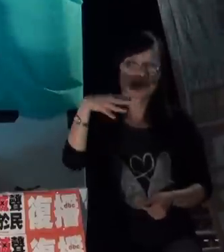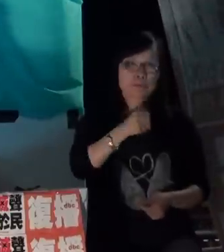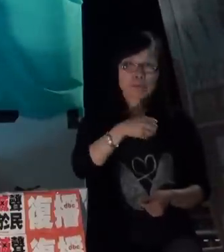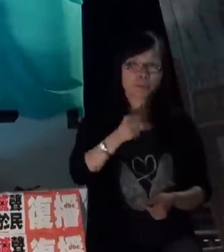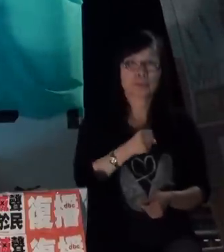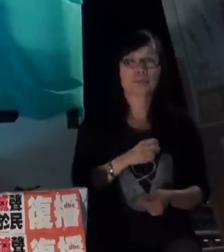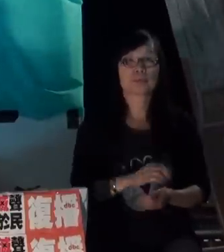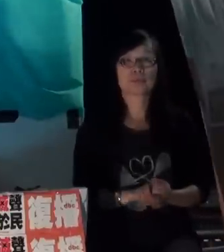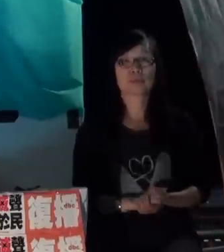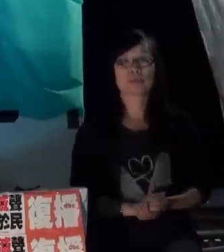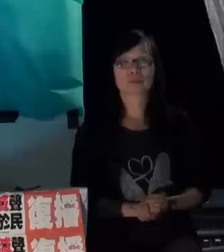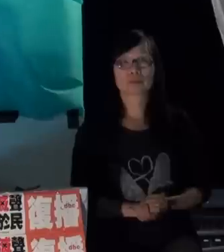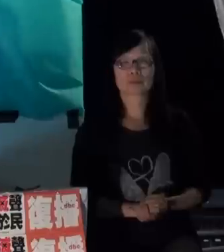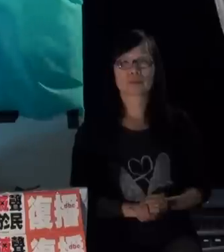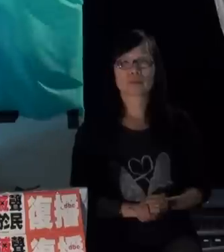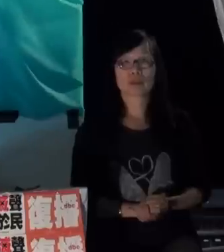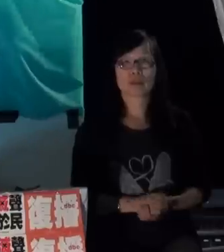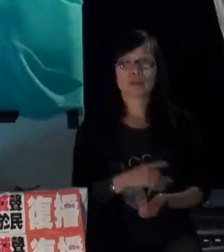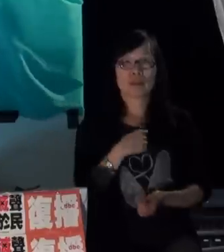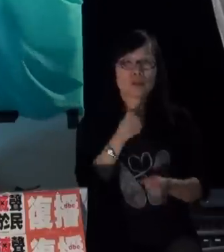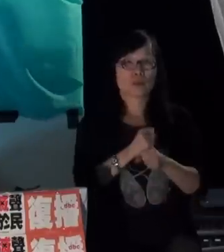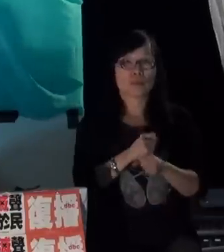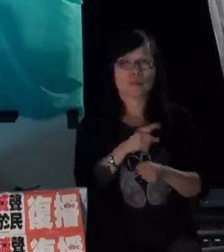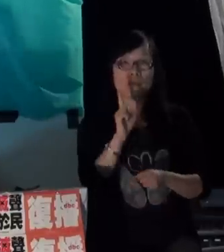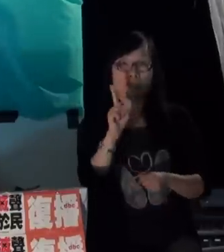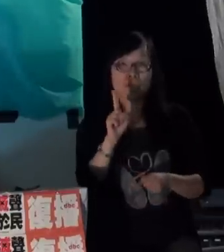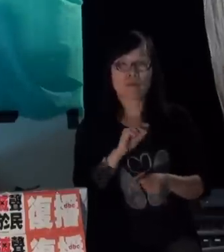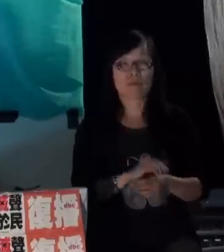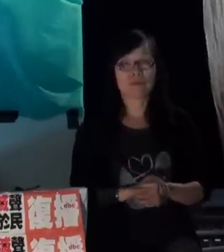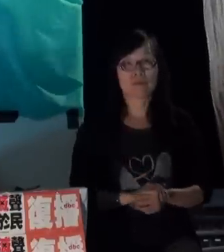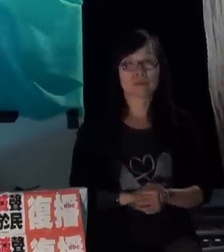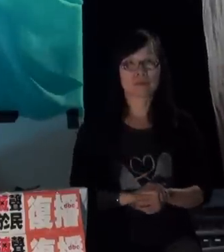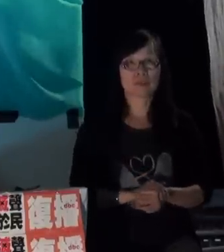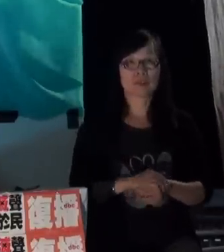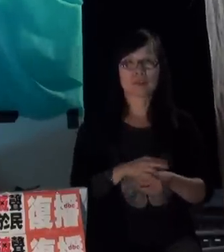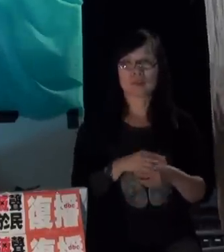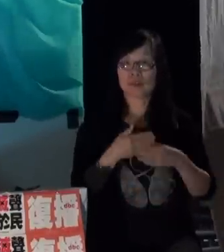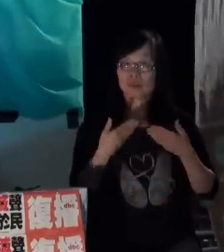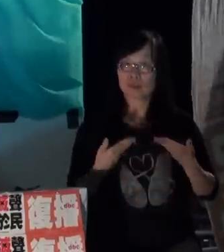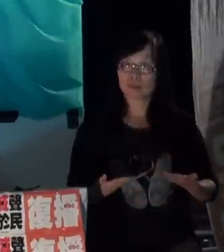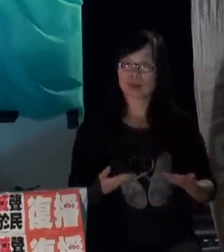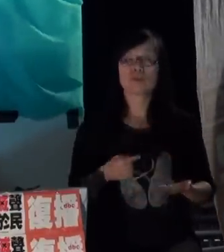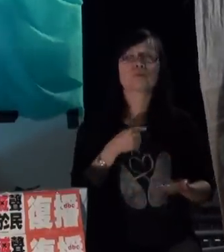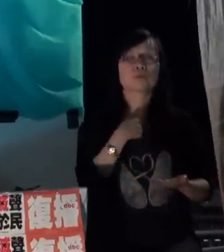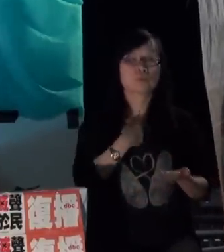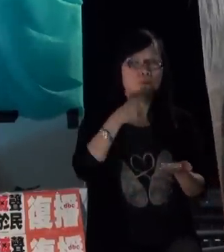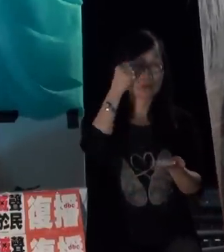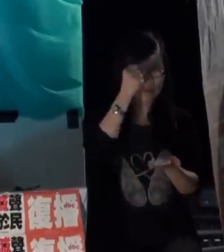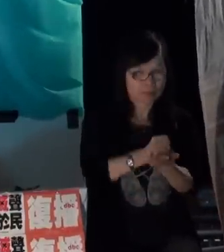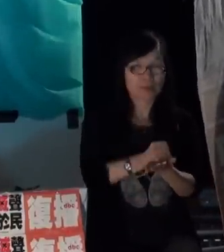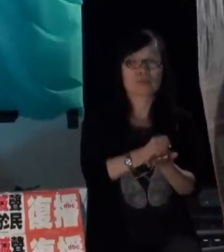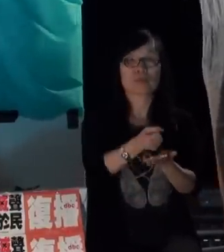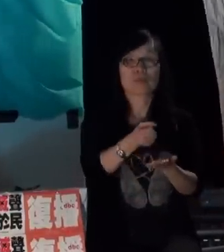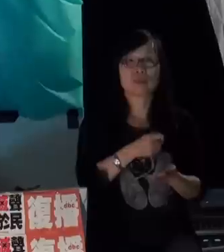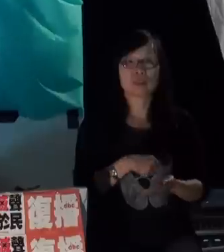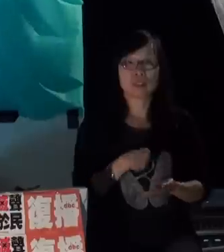個咁又我哋做咩好咧？ 投票 唔係你今次已經係啦， 吸圖章 要就係唔一係